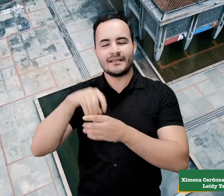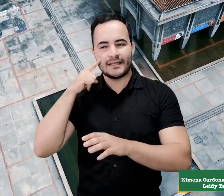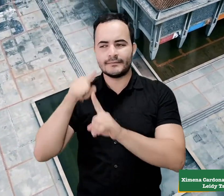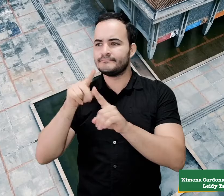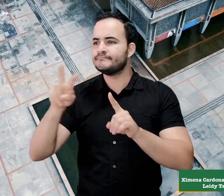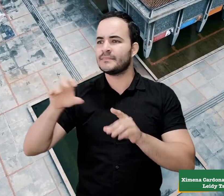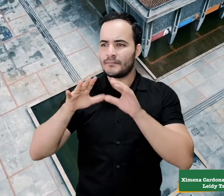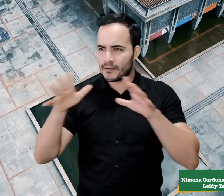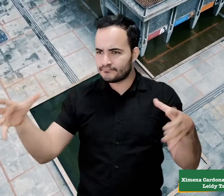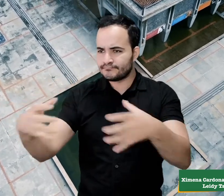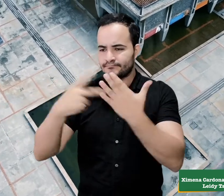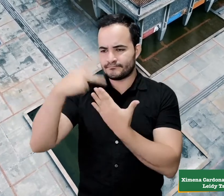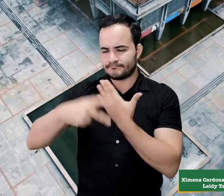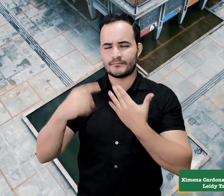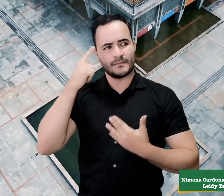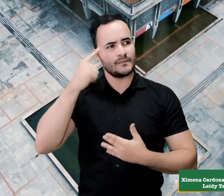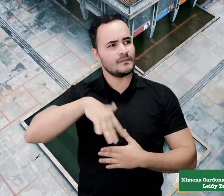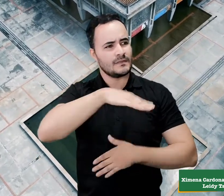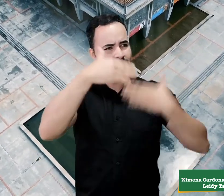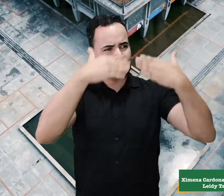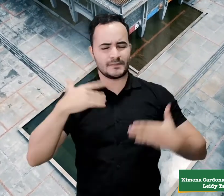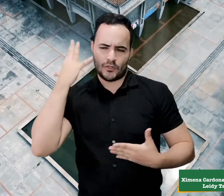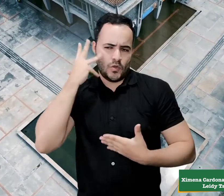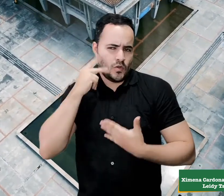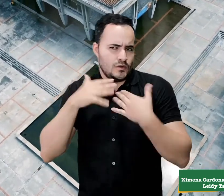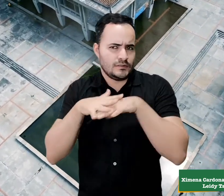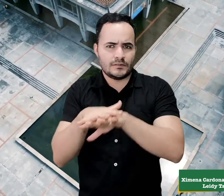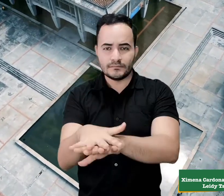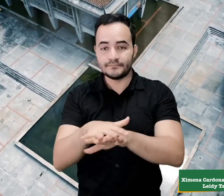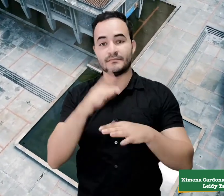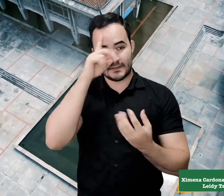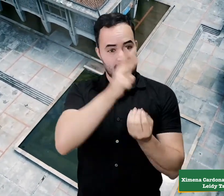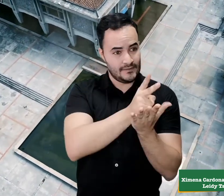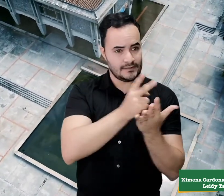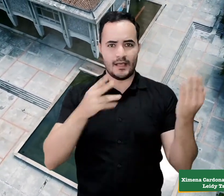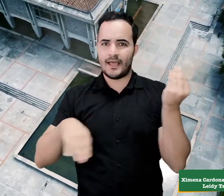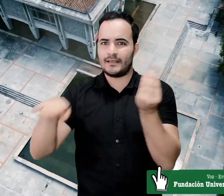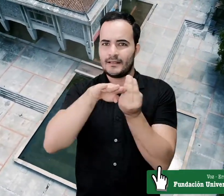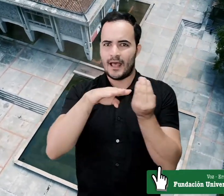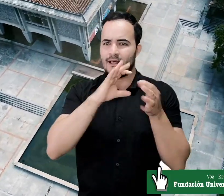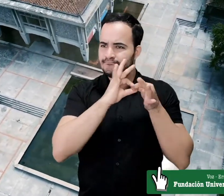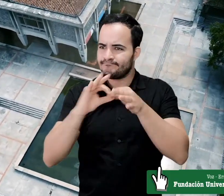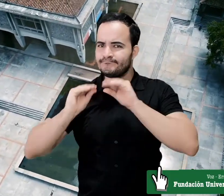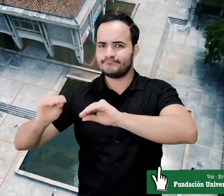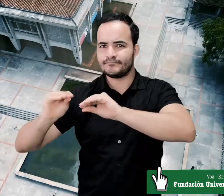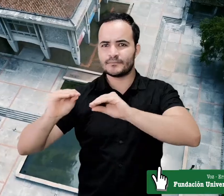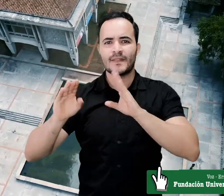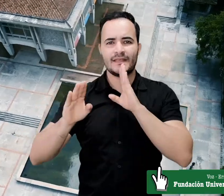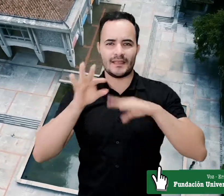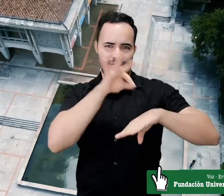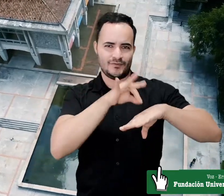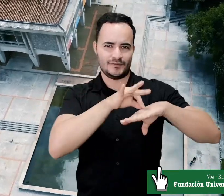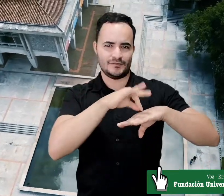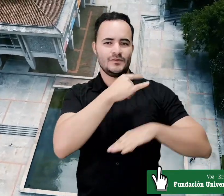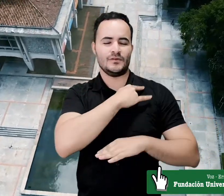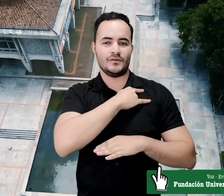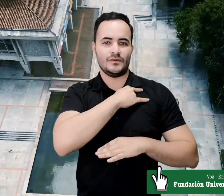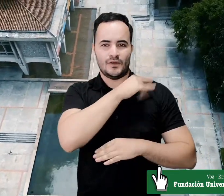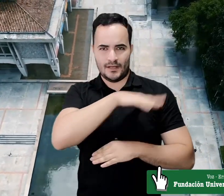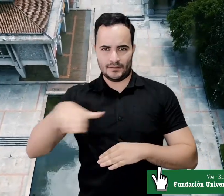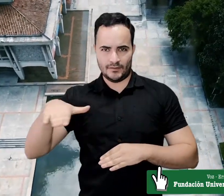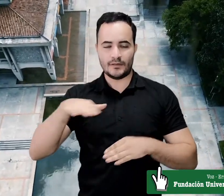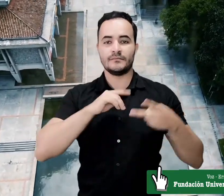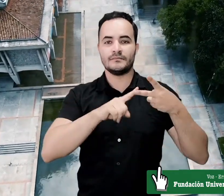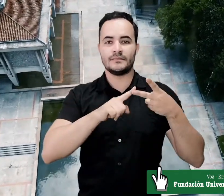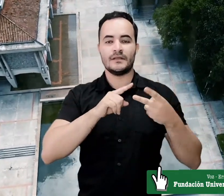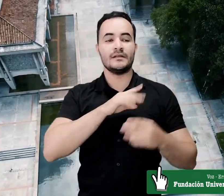Cotidianizar la Discapacidad, comprensión de las capacidades humanas desde la diversidad y la equidad, llevado a cabo por la Fundación Universitaria, la